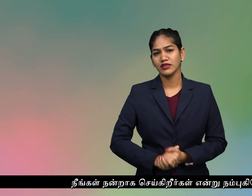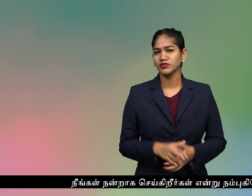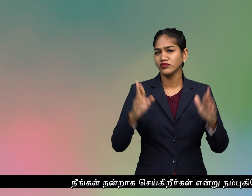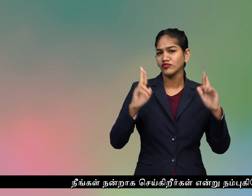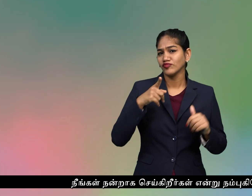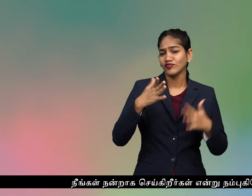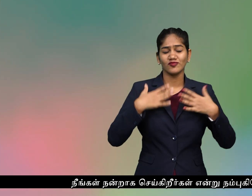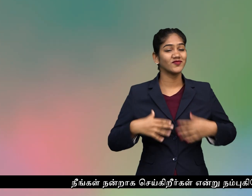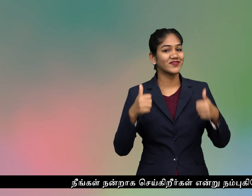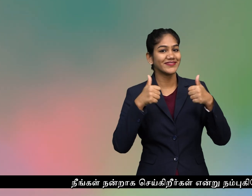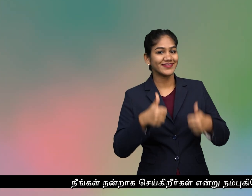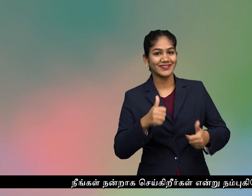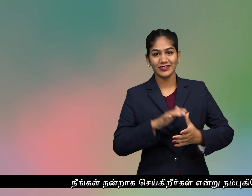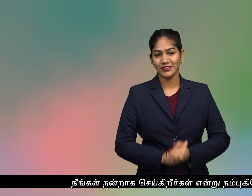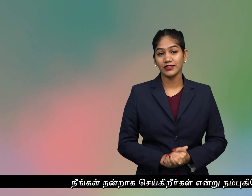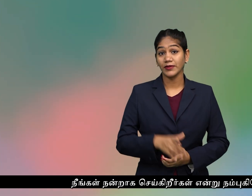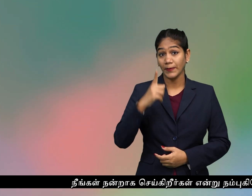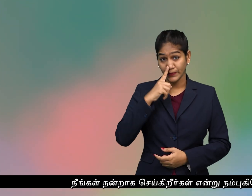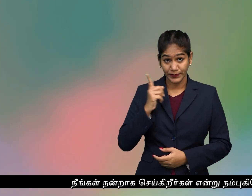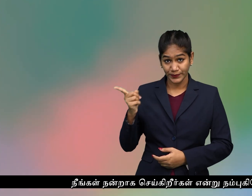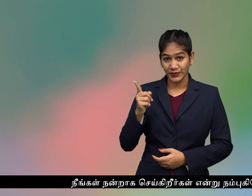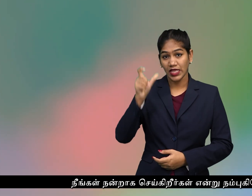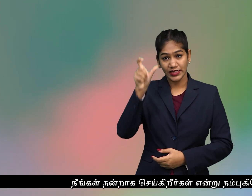நீங்கள் அனைவரும் நலமோடு இருக்கிறீர்கள் என்று நம்புகிறேன்.